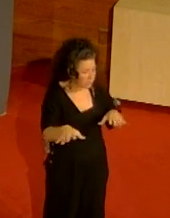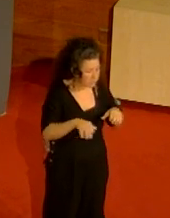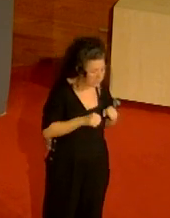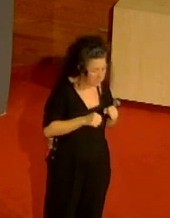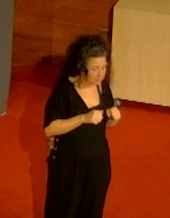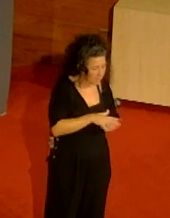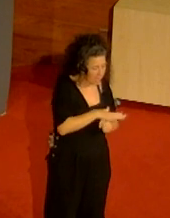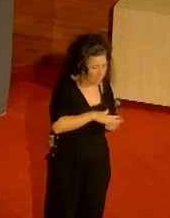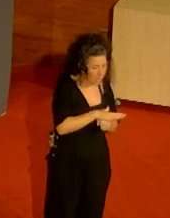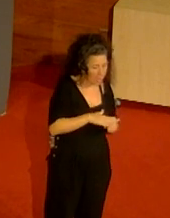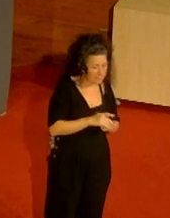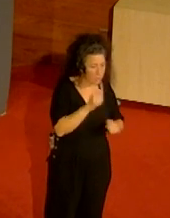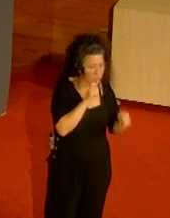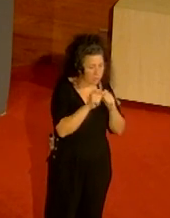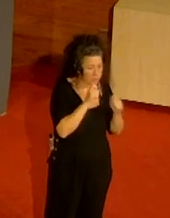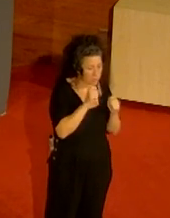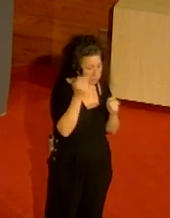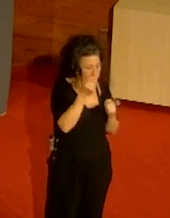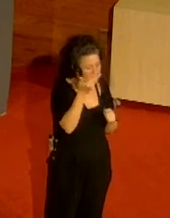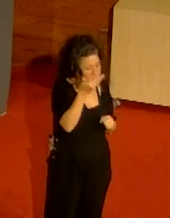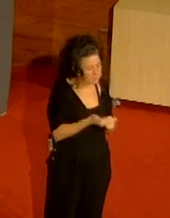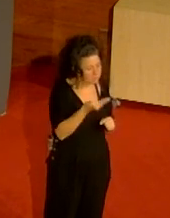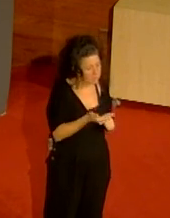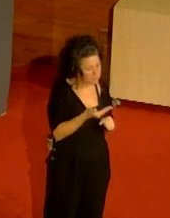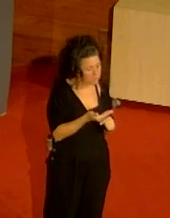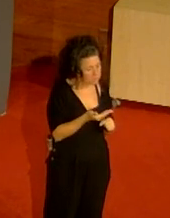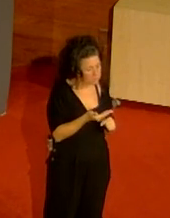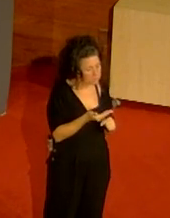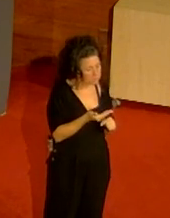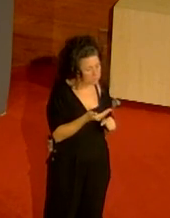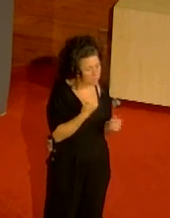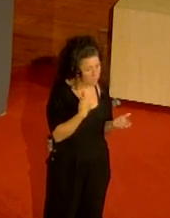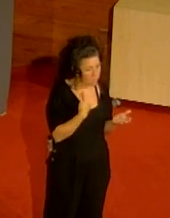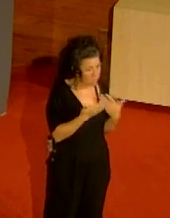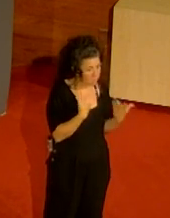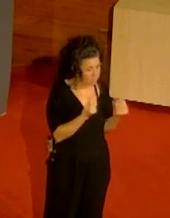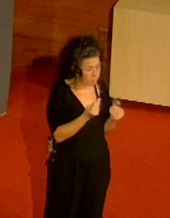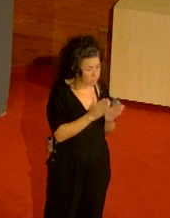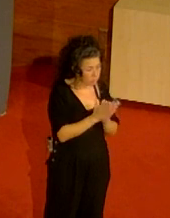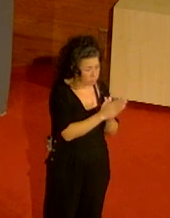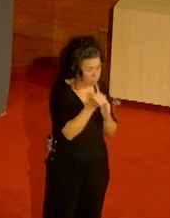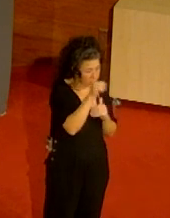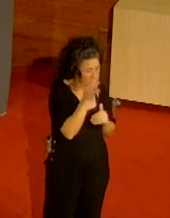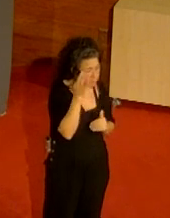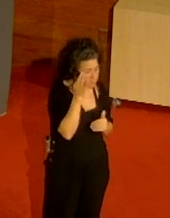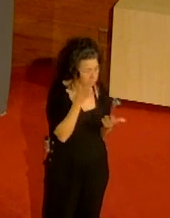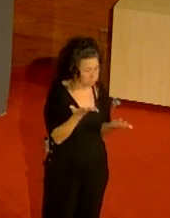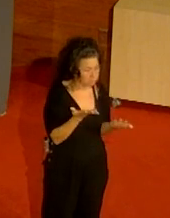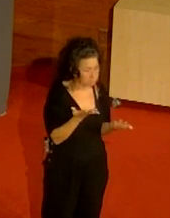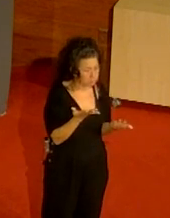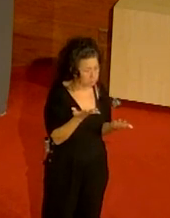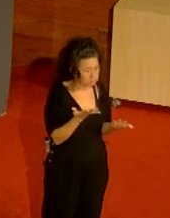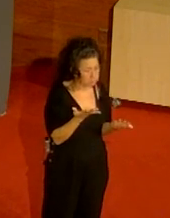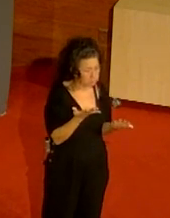si quieres, también yo creo que es importante que eso lo hablamos con muchos compañeros y compañeras, que cada vez pues, haya más personas de